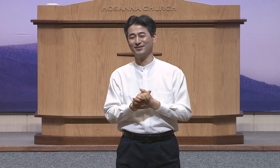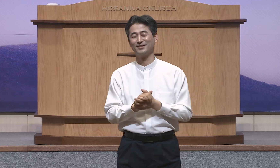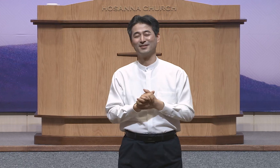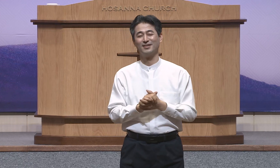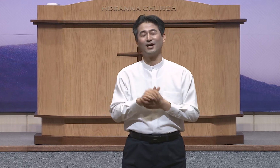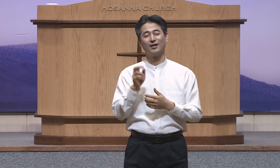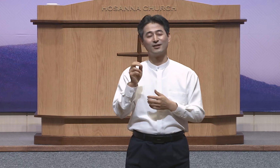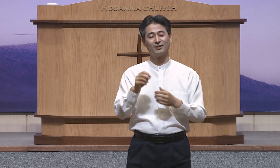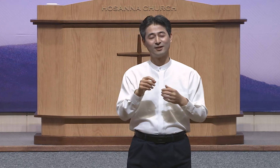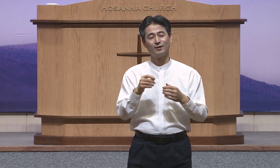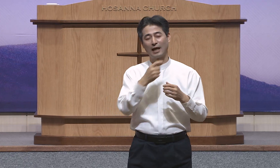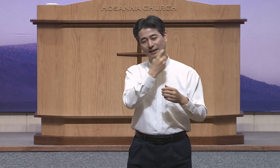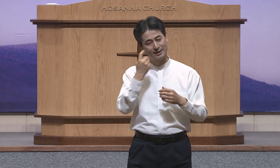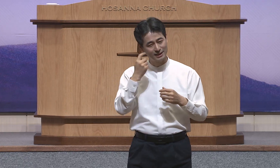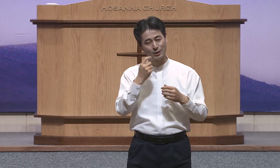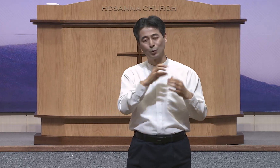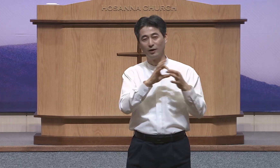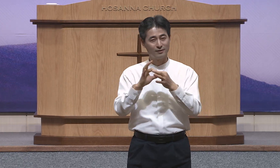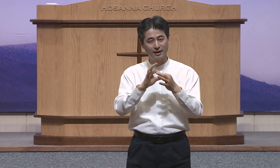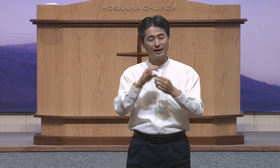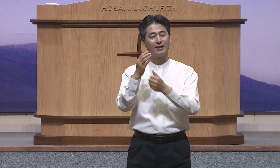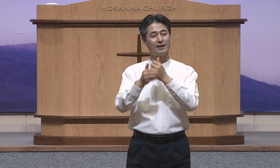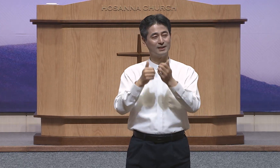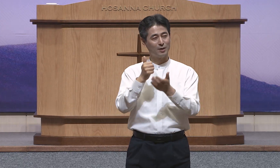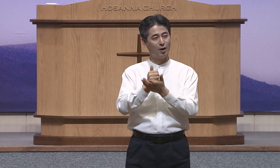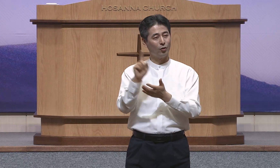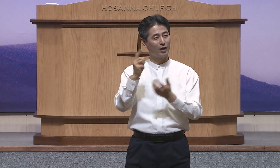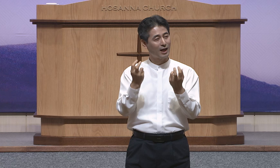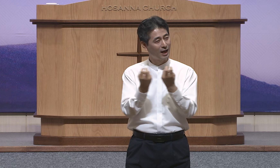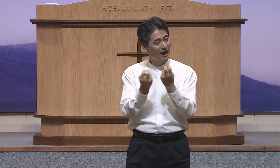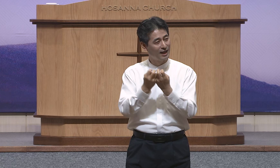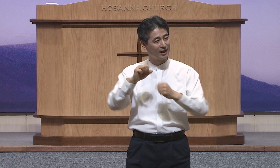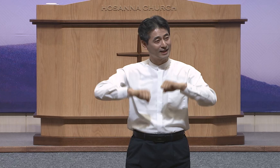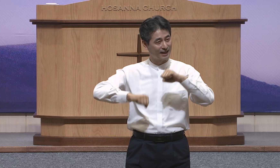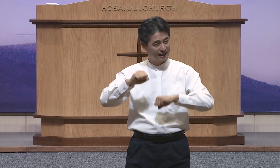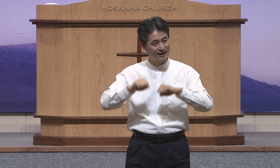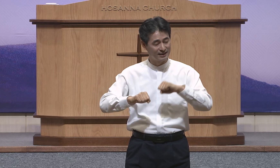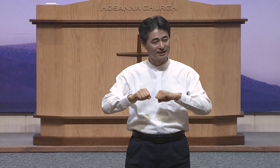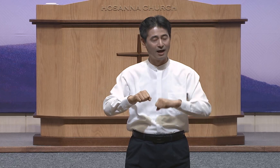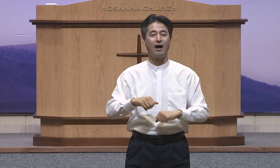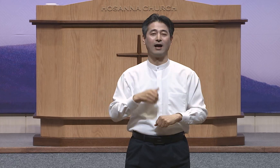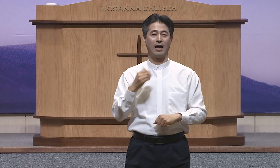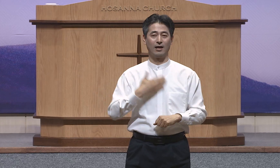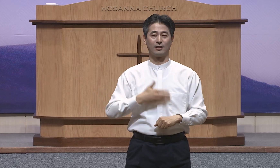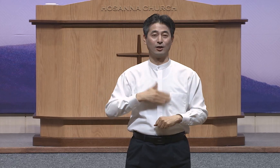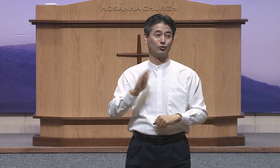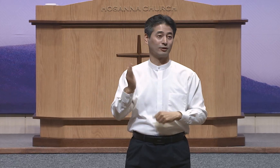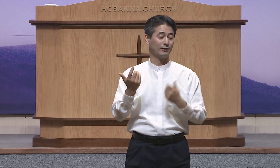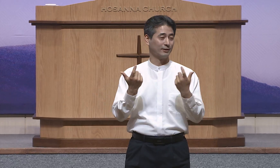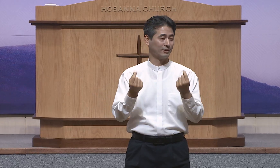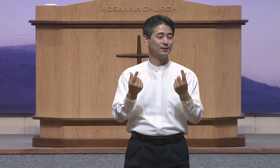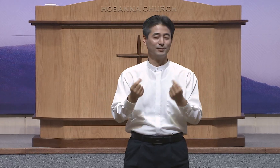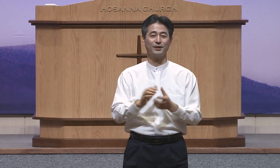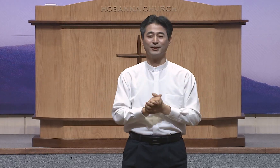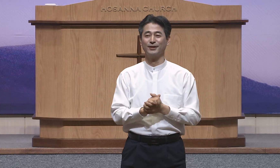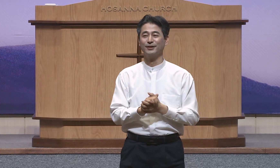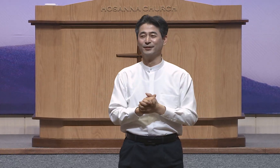놀라실 것 같아요. 네. 제가 간증을 통해서 하나님께서 어떻게 행하셨는지를 알게 될 것 같고요.